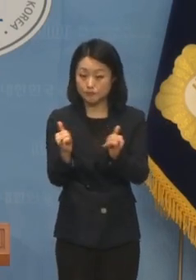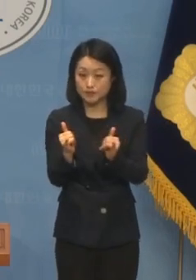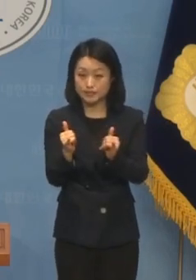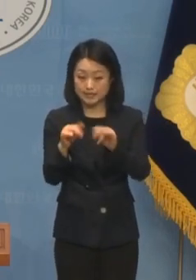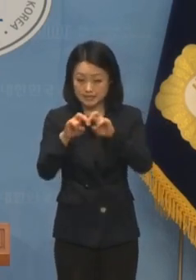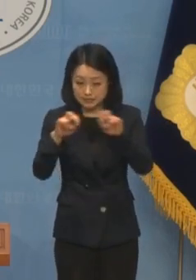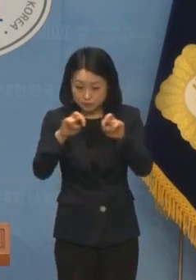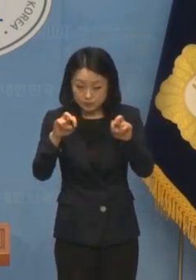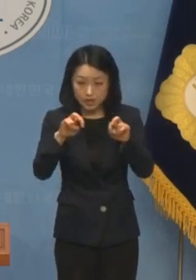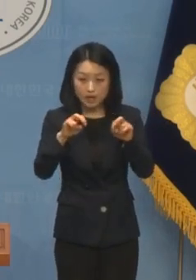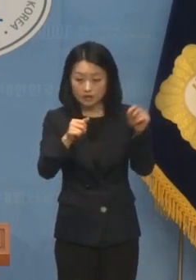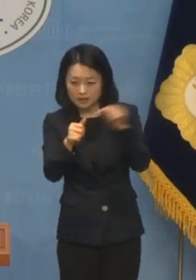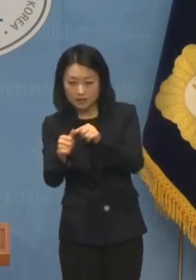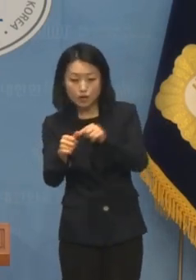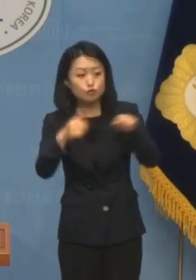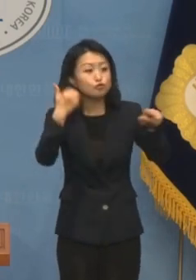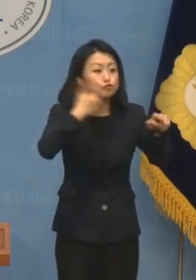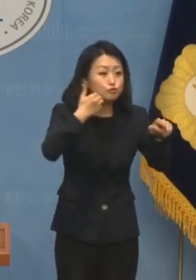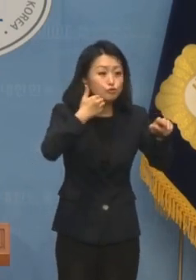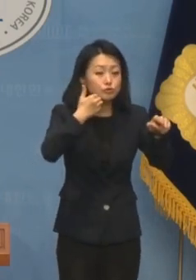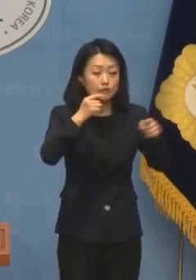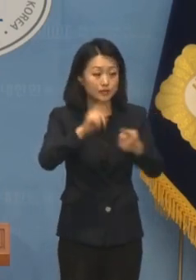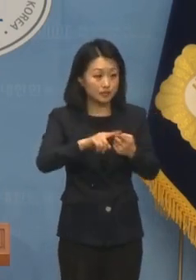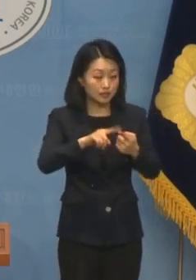요구를 묵살할 셈입니까?